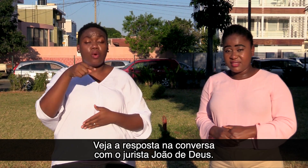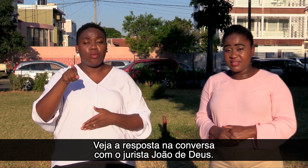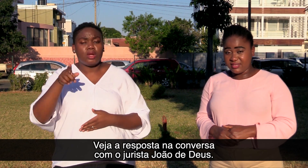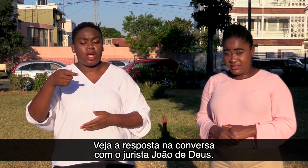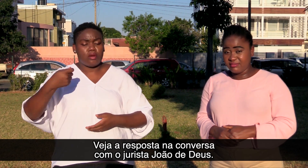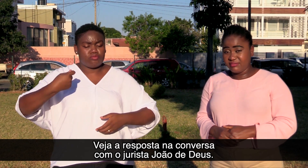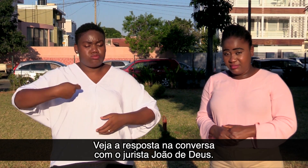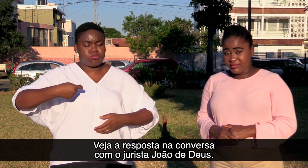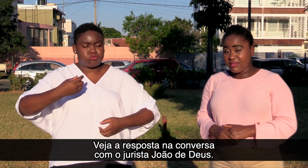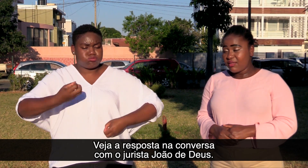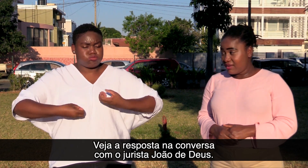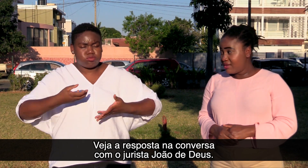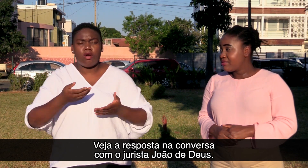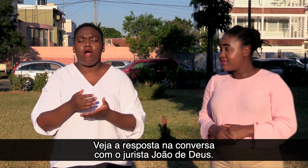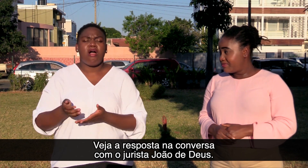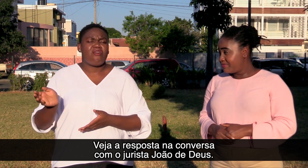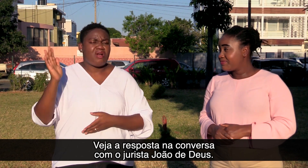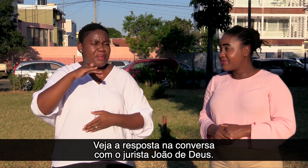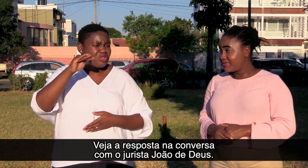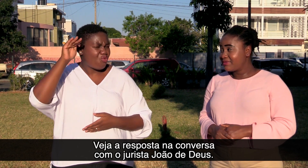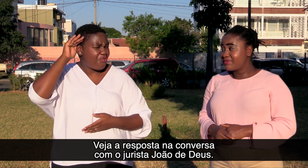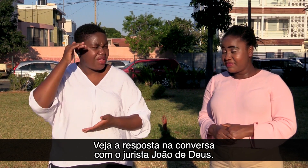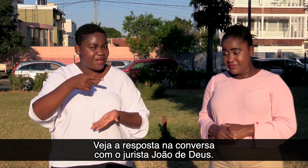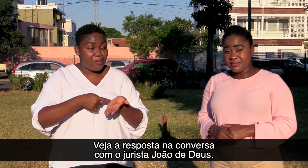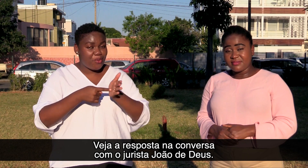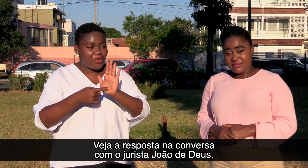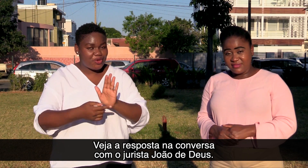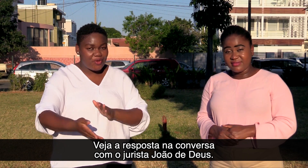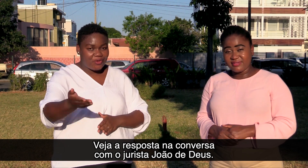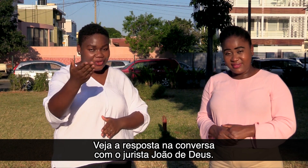tenham estabilidade financeira.